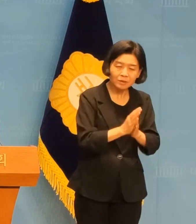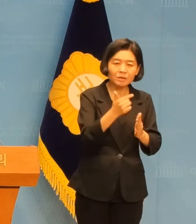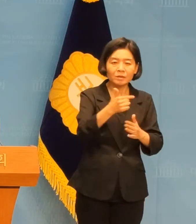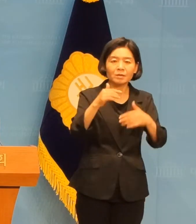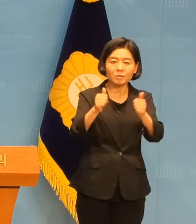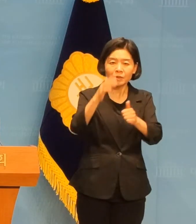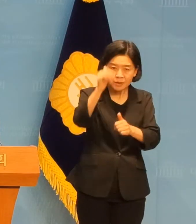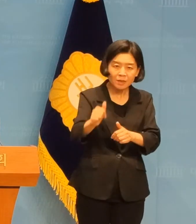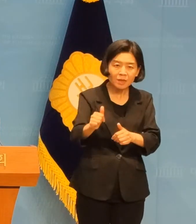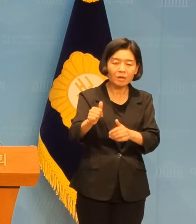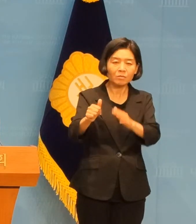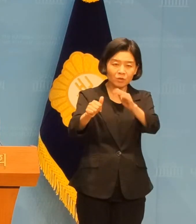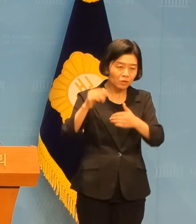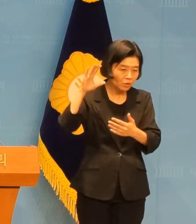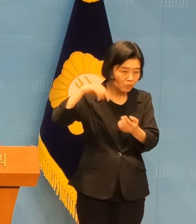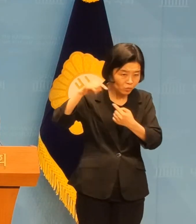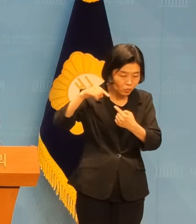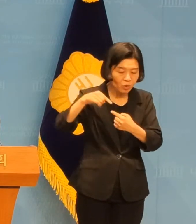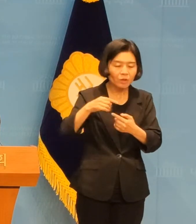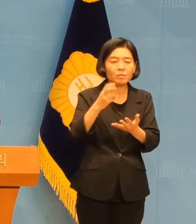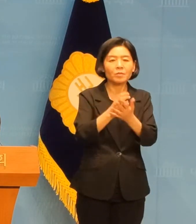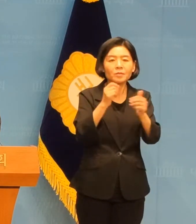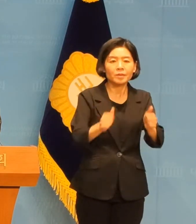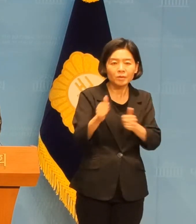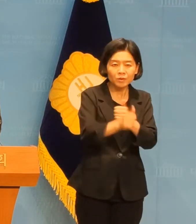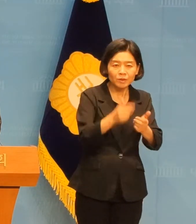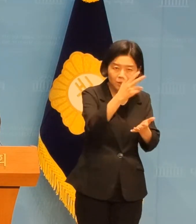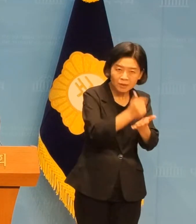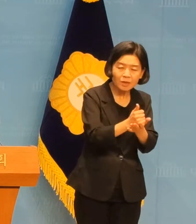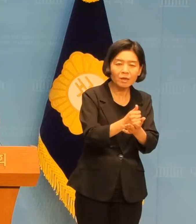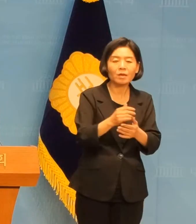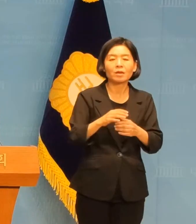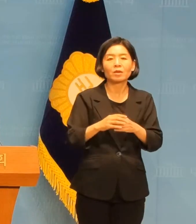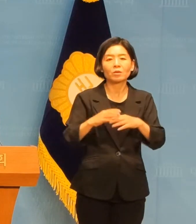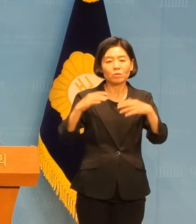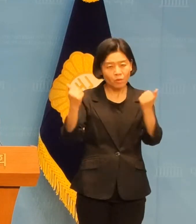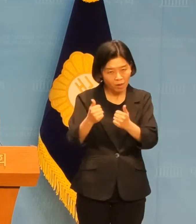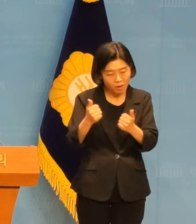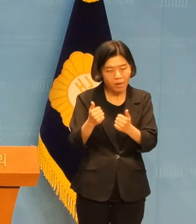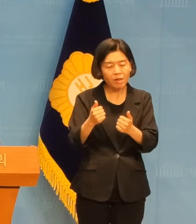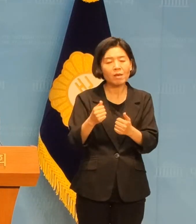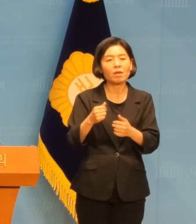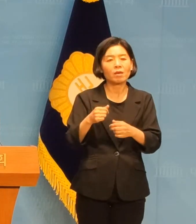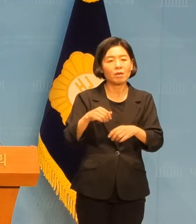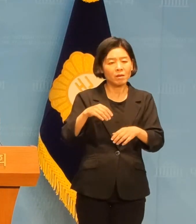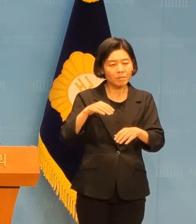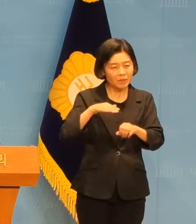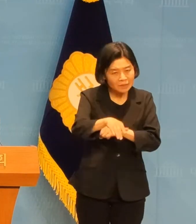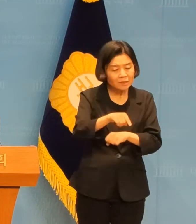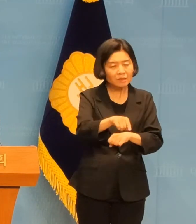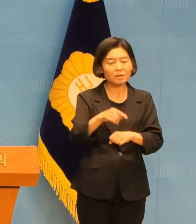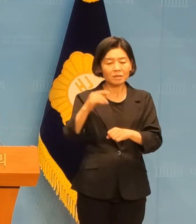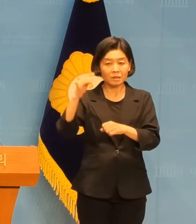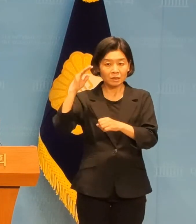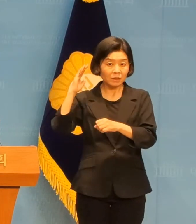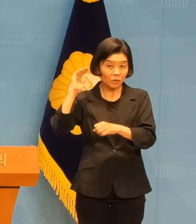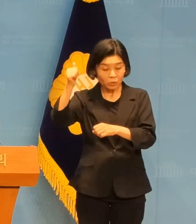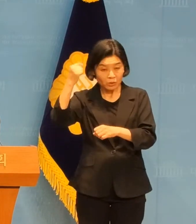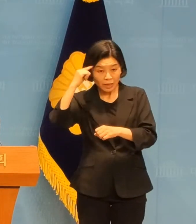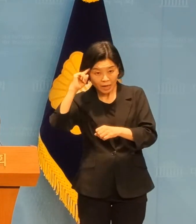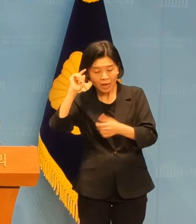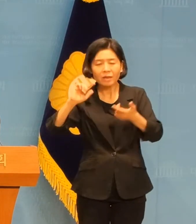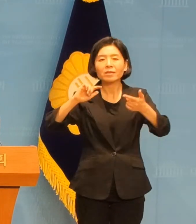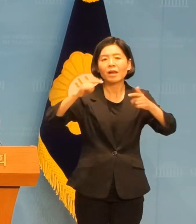정청래 당대표와 추미애 국회 법사위원장 등이 주도하는 거친 방식이 대통령의 생각과